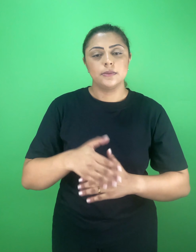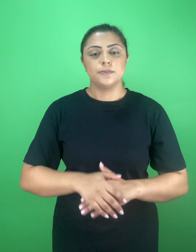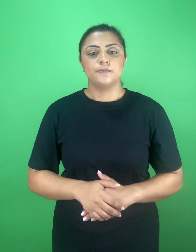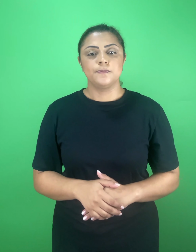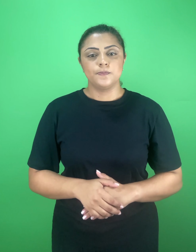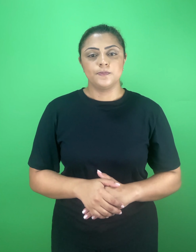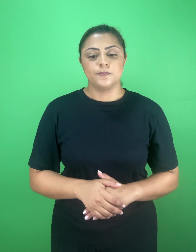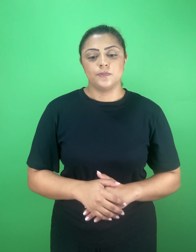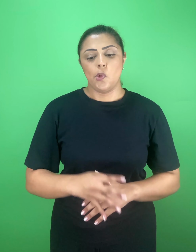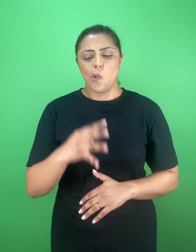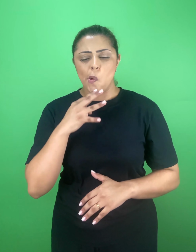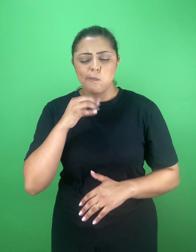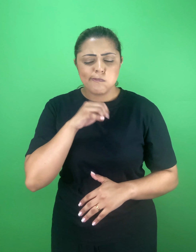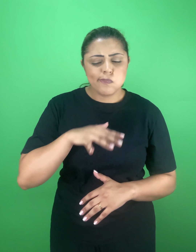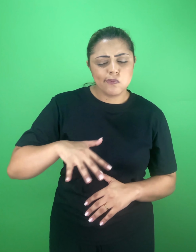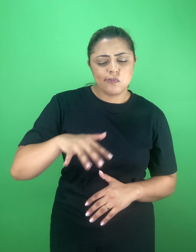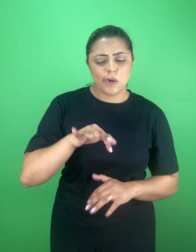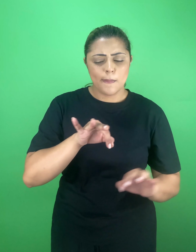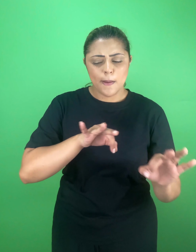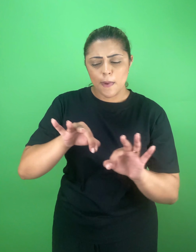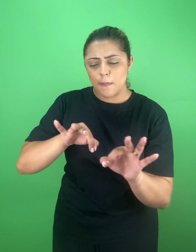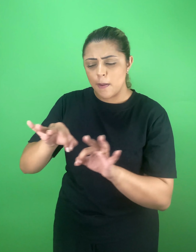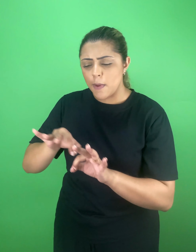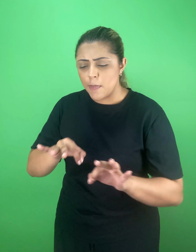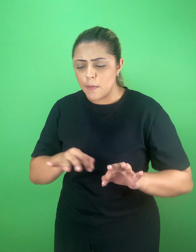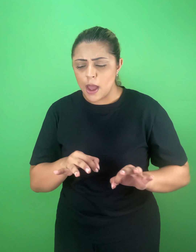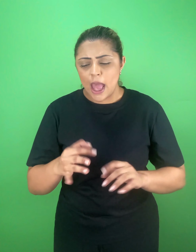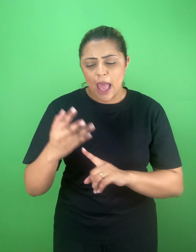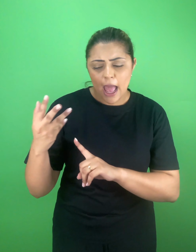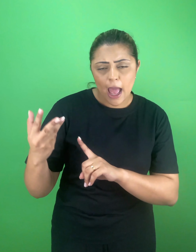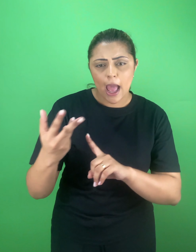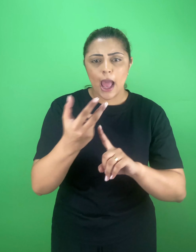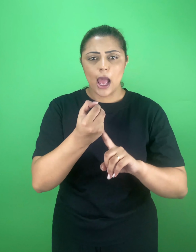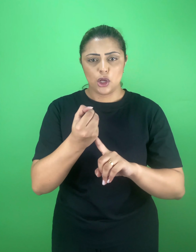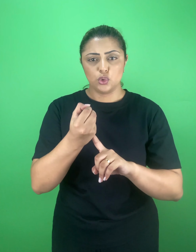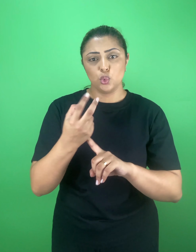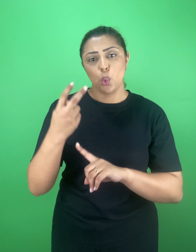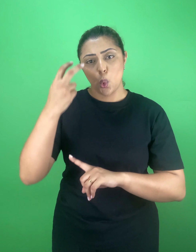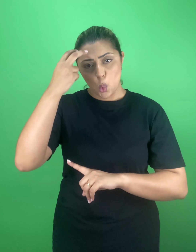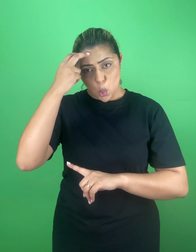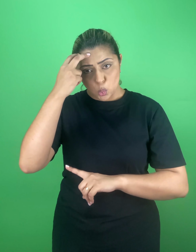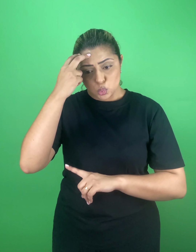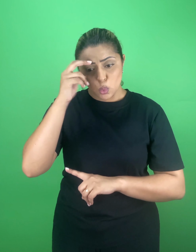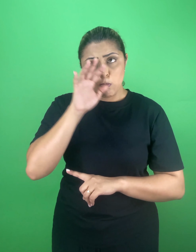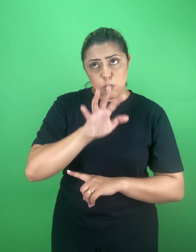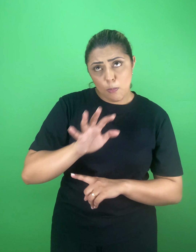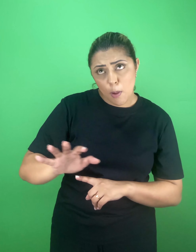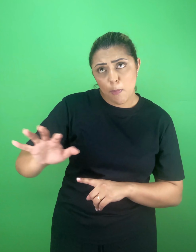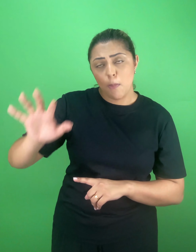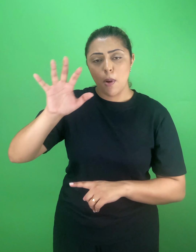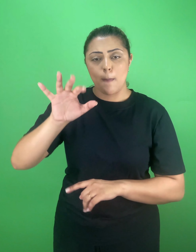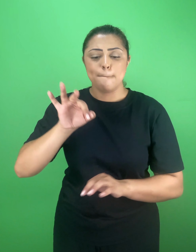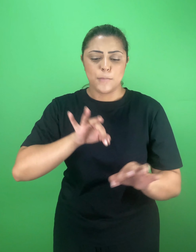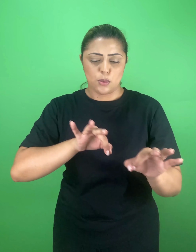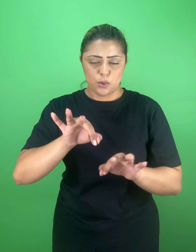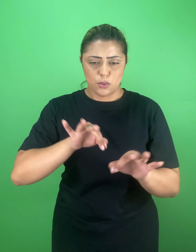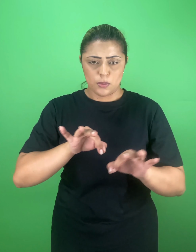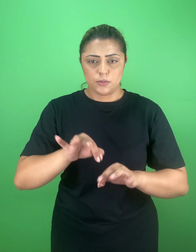reconhecimento e mobilização de produção artística e cultura local com elaboração de programa, mostra,